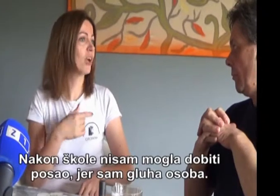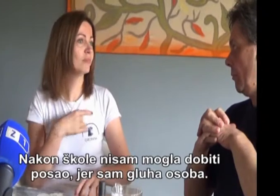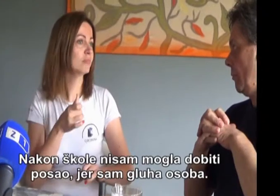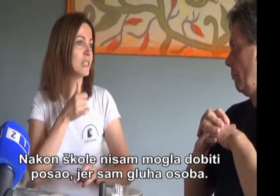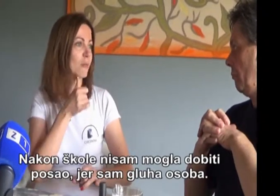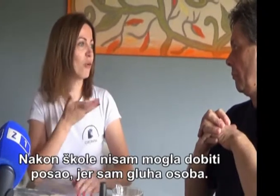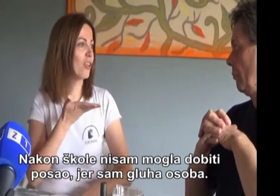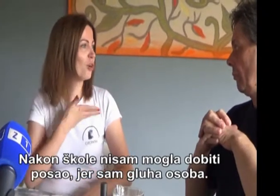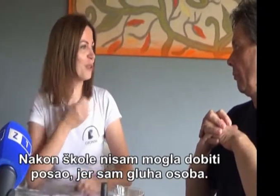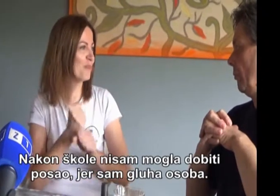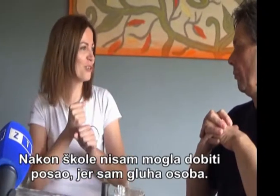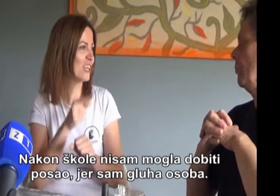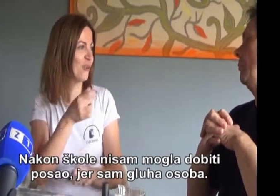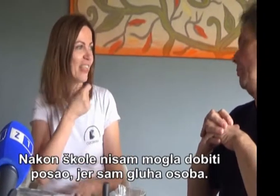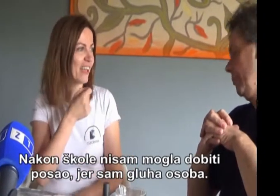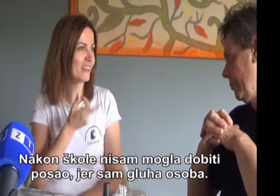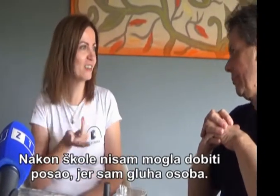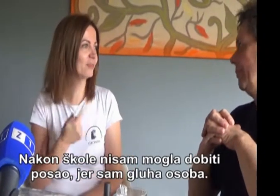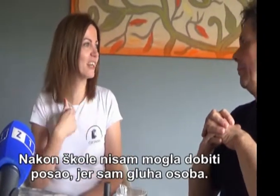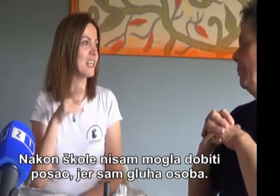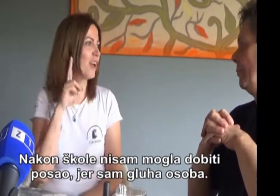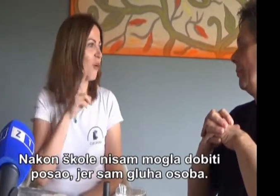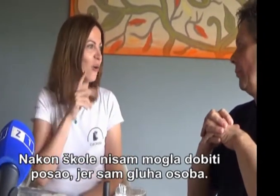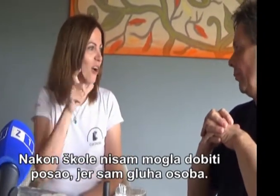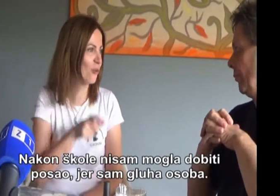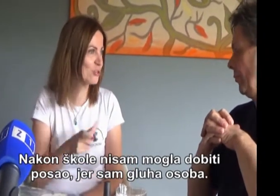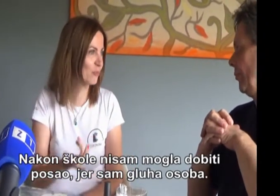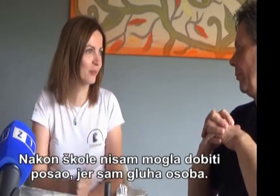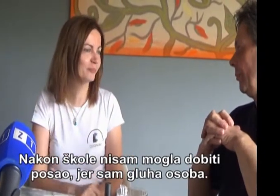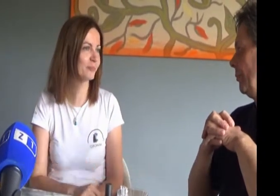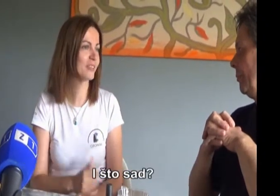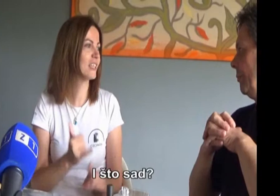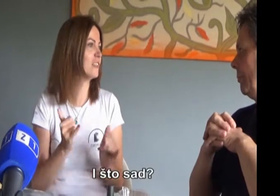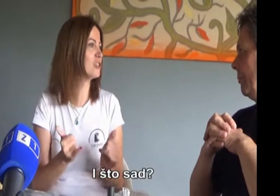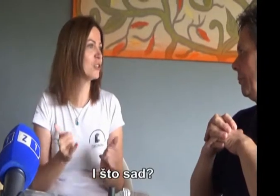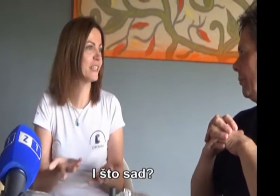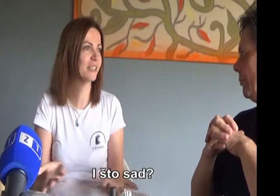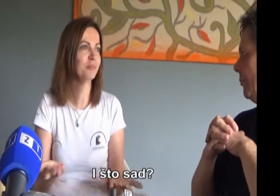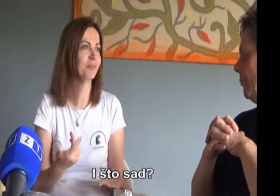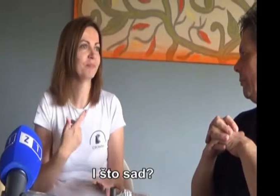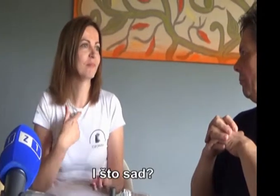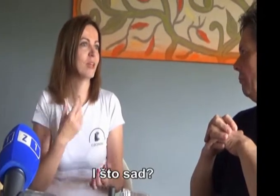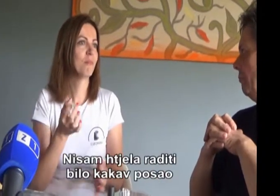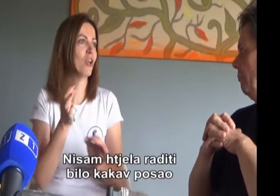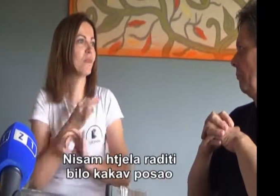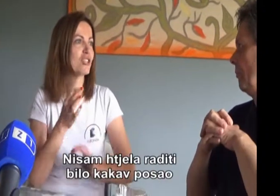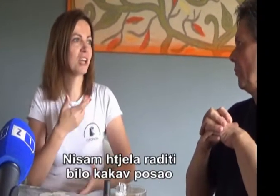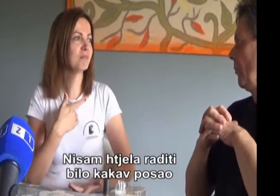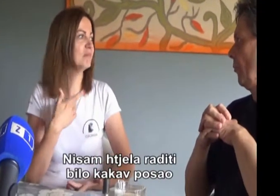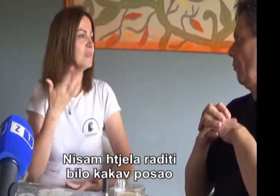toga nisam mogla dobiti posao u ljekarni, jer sam ja kluha osoba. I što sad? Bilo mi je sjajno.